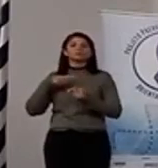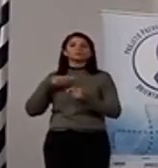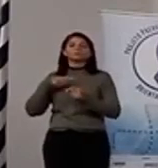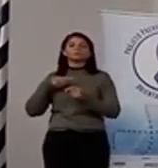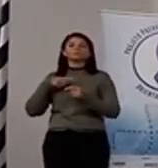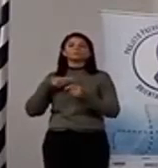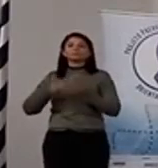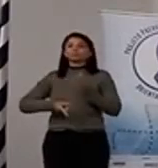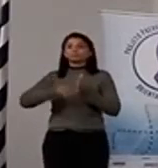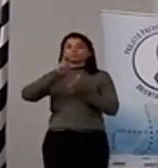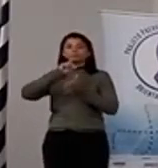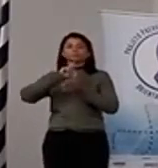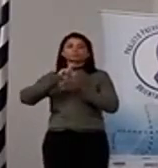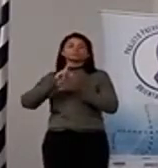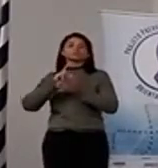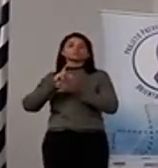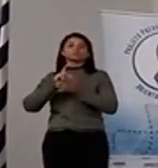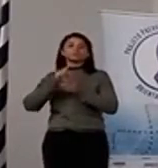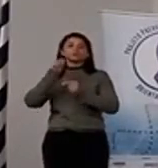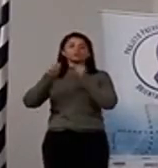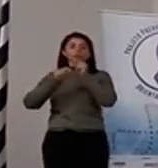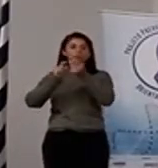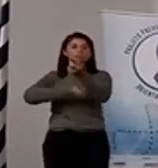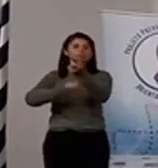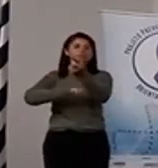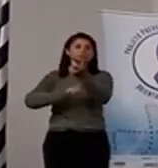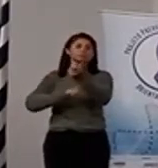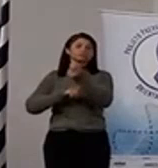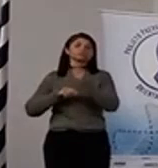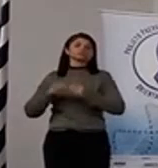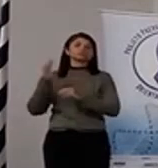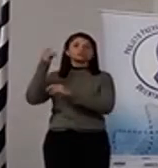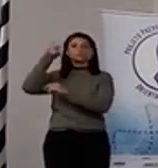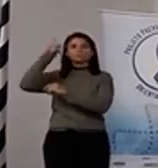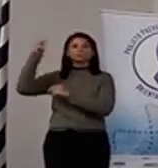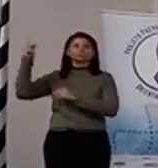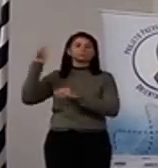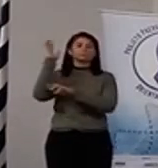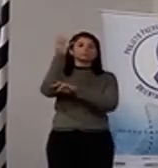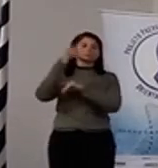estão basicamente ambientais, de alguma forma.